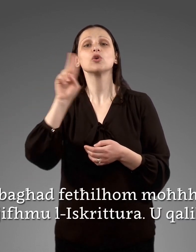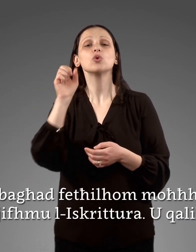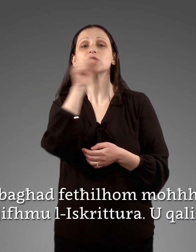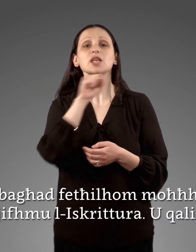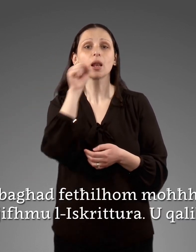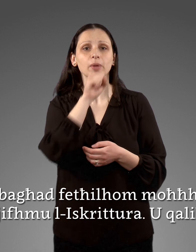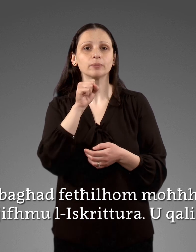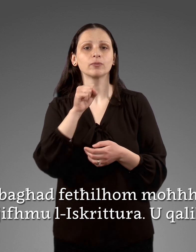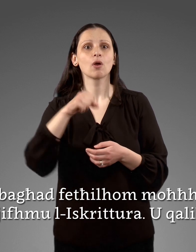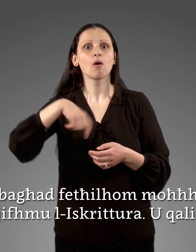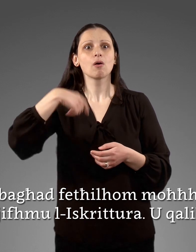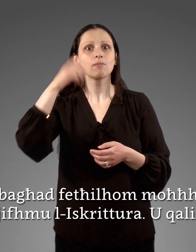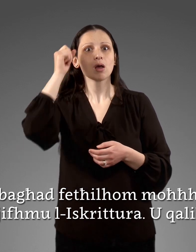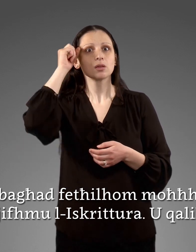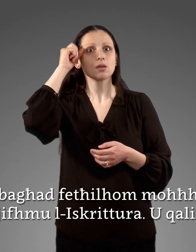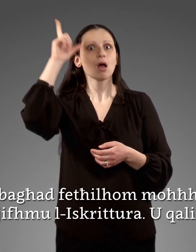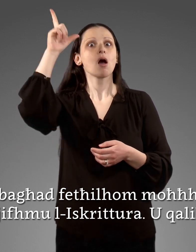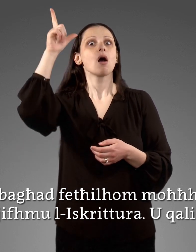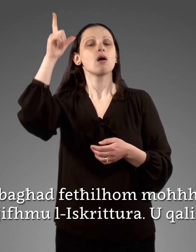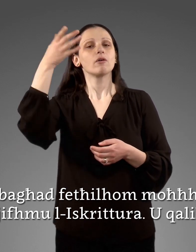fetħlhom moħħhom biex jifhmu l-Iskrittura.